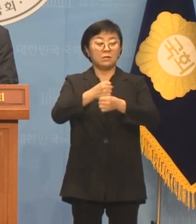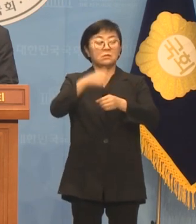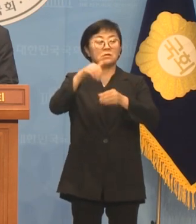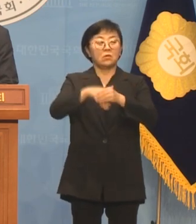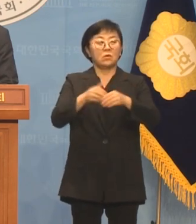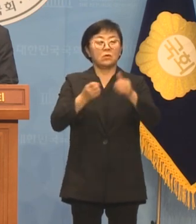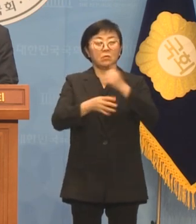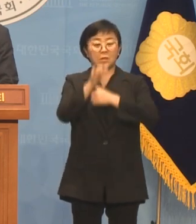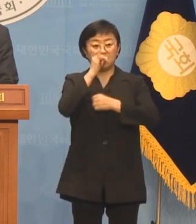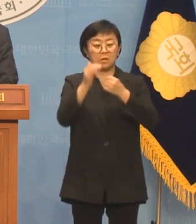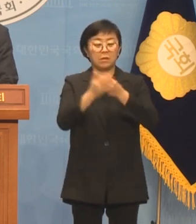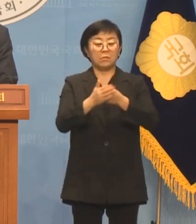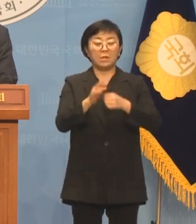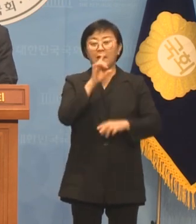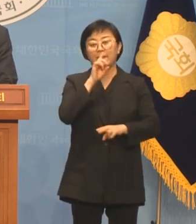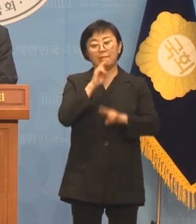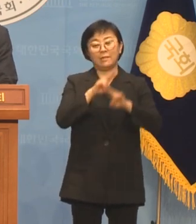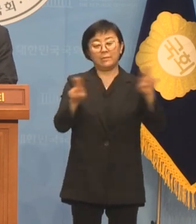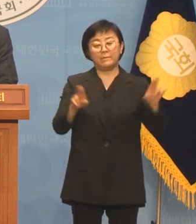무산되었습니다.